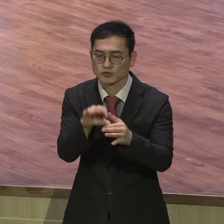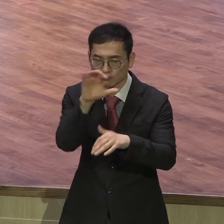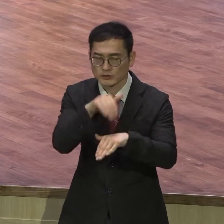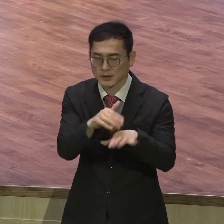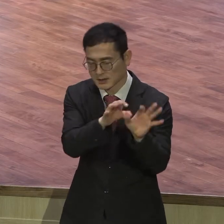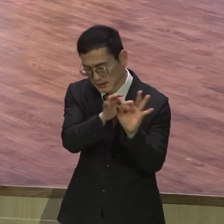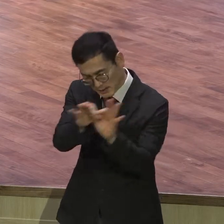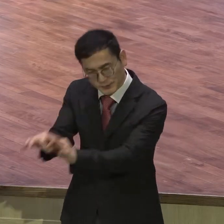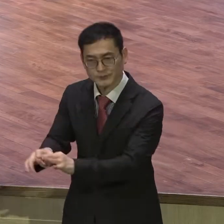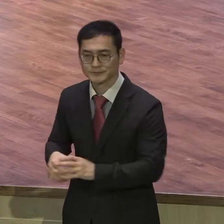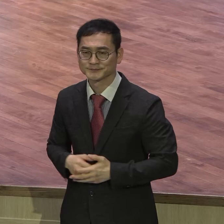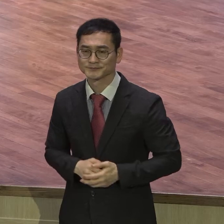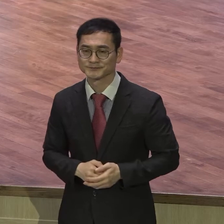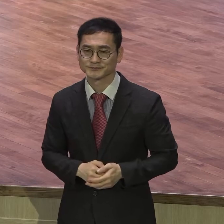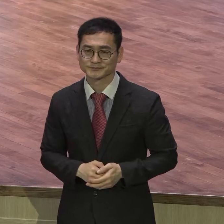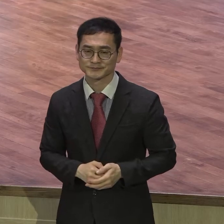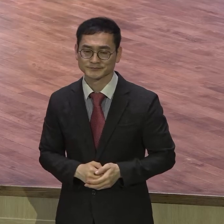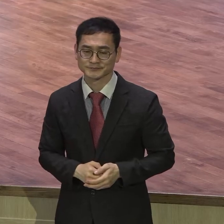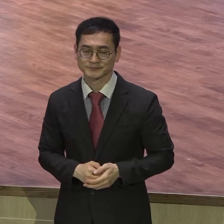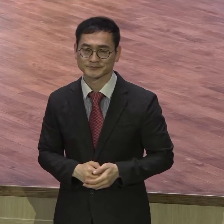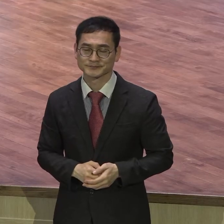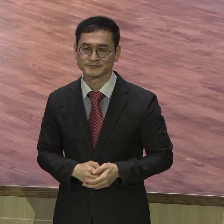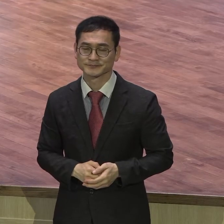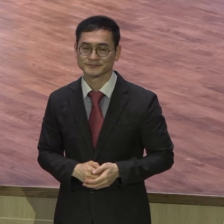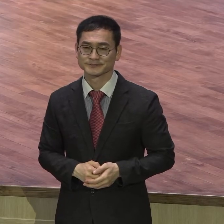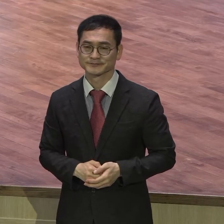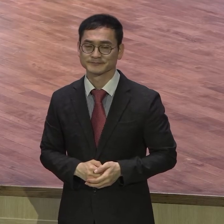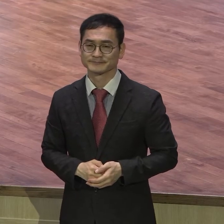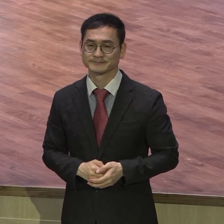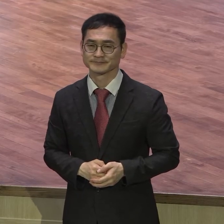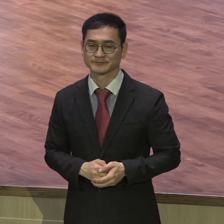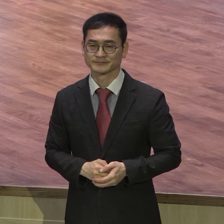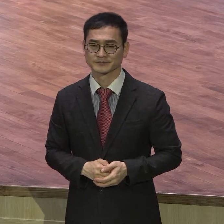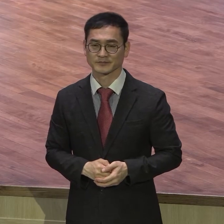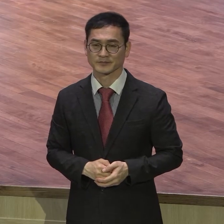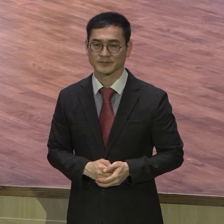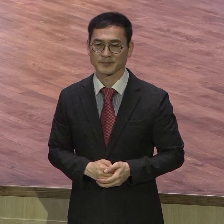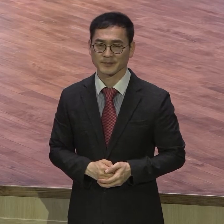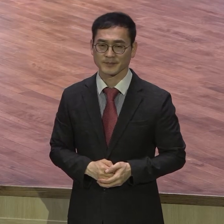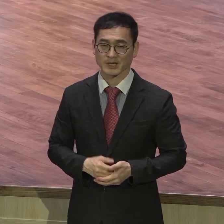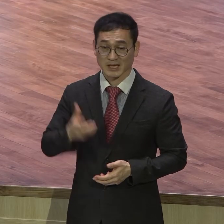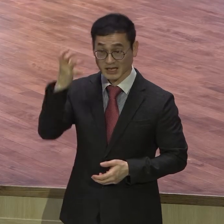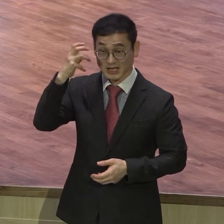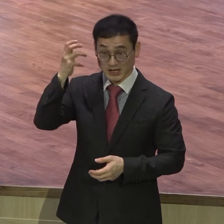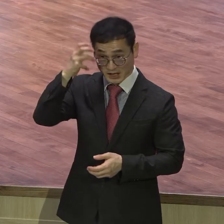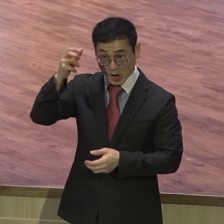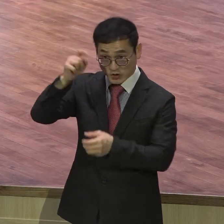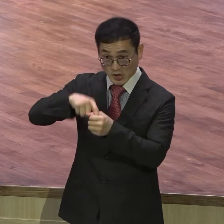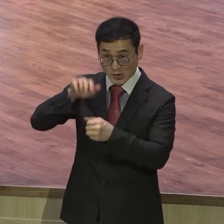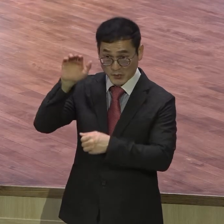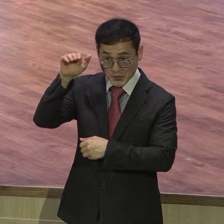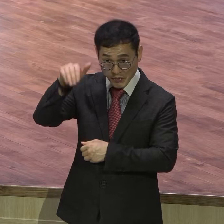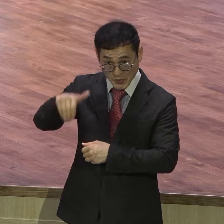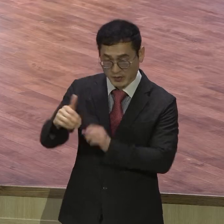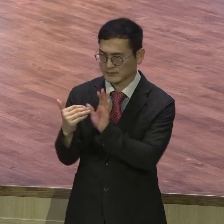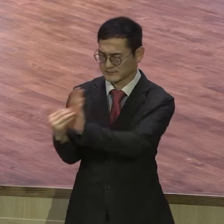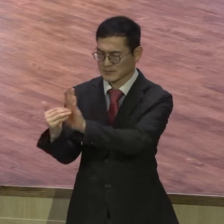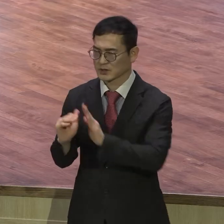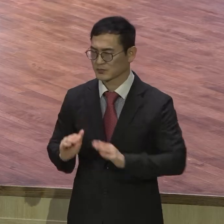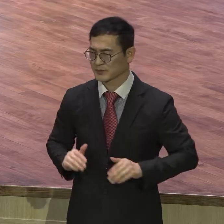훈련해야 돼요 전부 관리해야 돼요 그렇게 해서 영적으로 도태되는 사람 넘어진 사람 없어야 돼요 지금요 오랫동안 몇 달